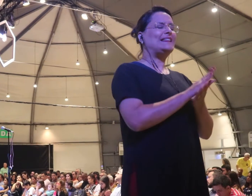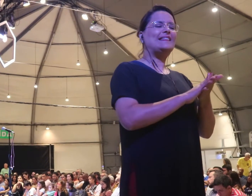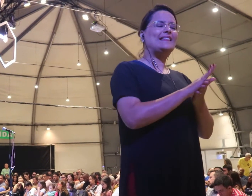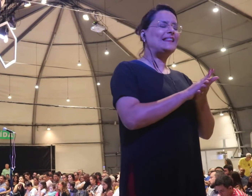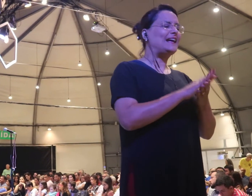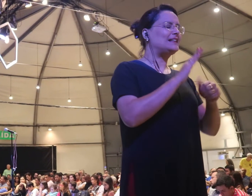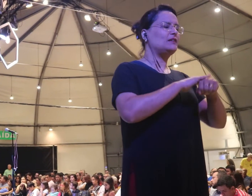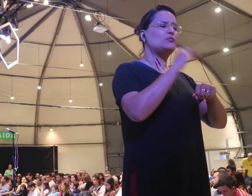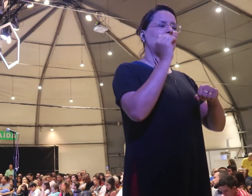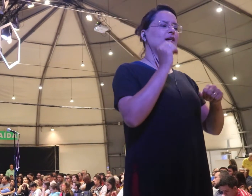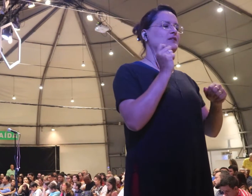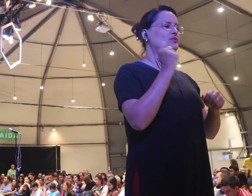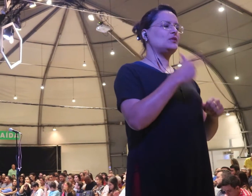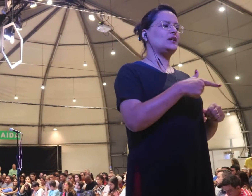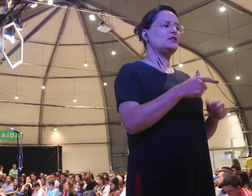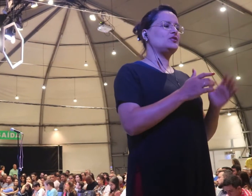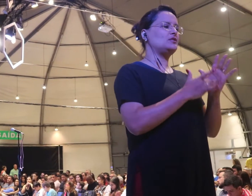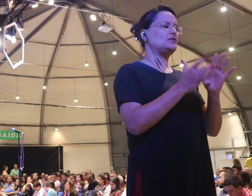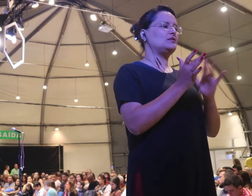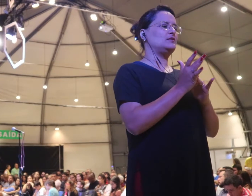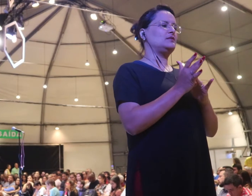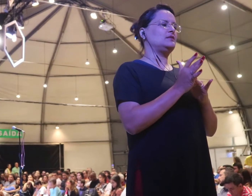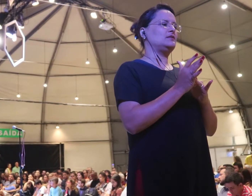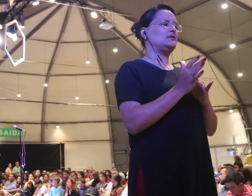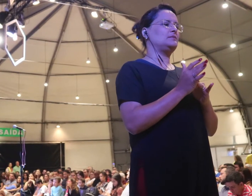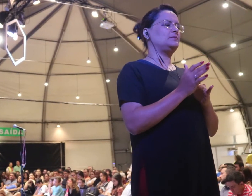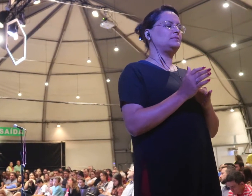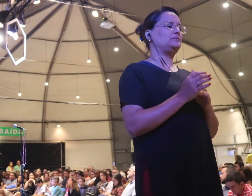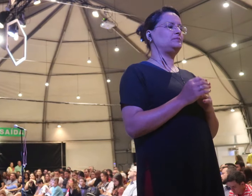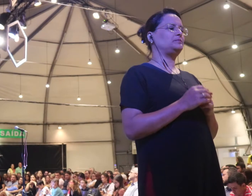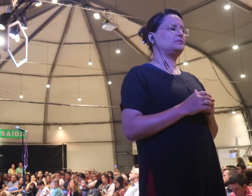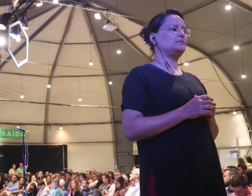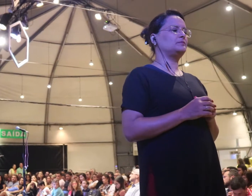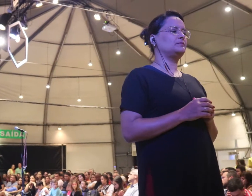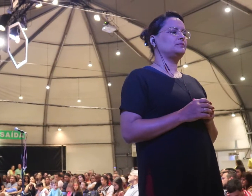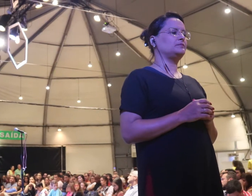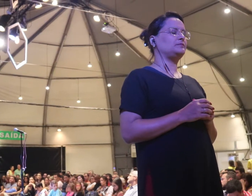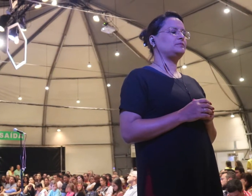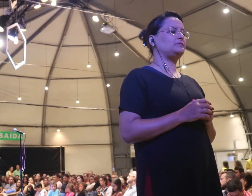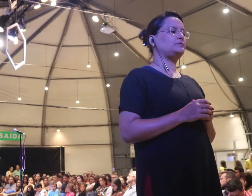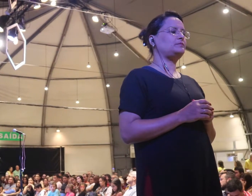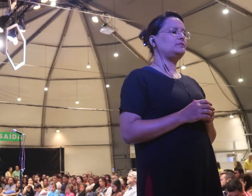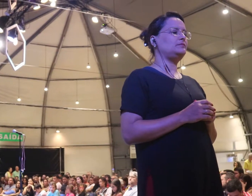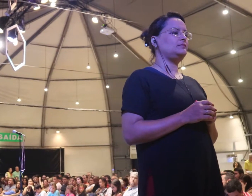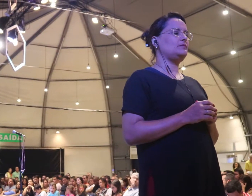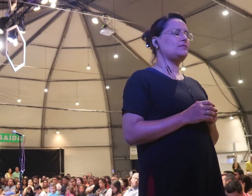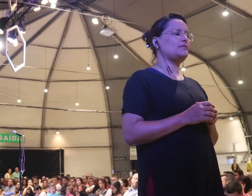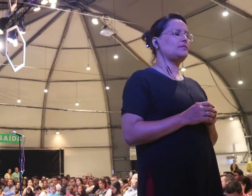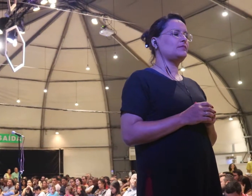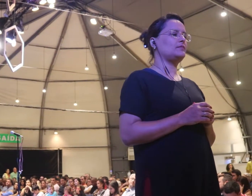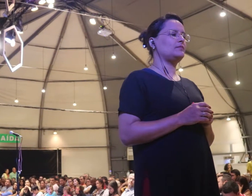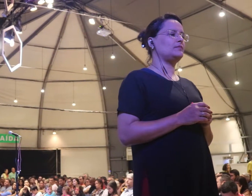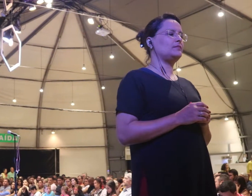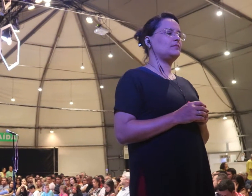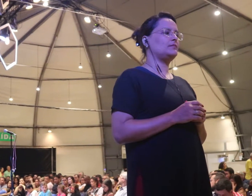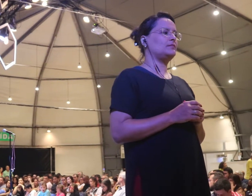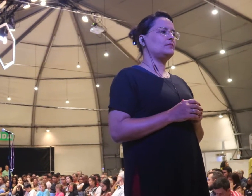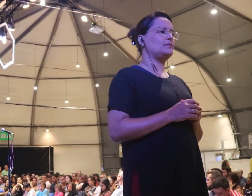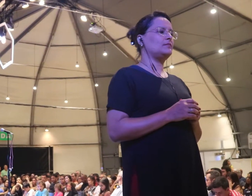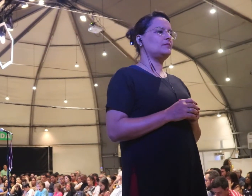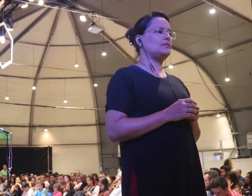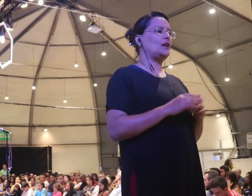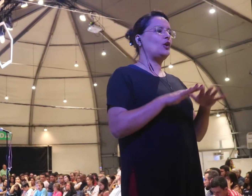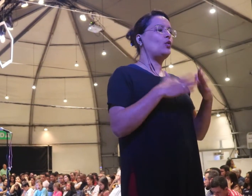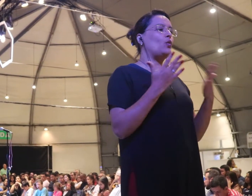Jesus. E com base nessa afirmação tão importante, e no que a gente leu em Romanos, quais